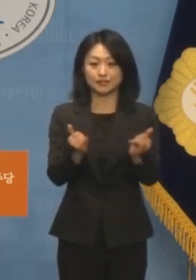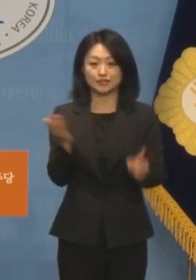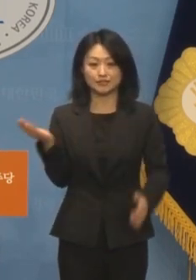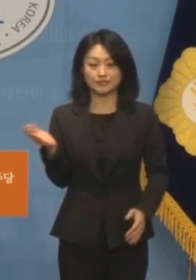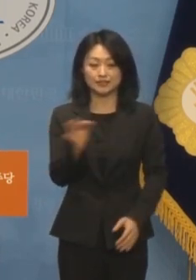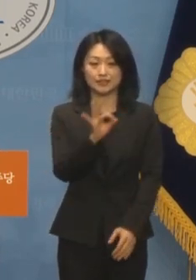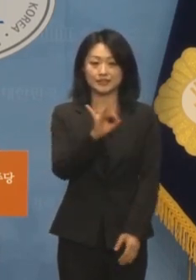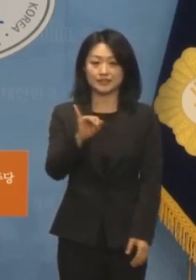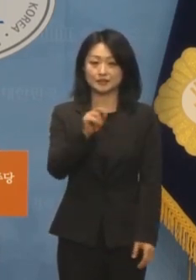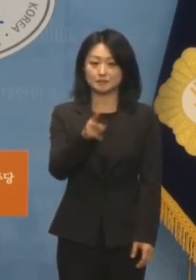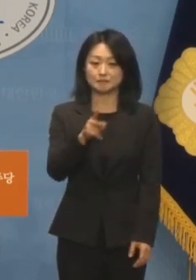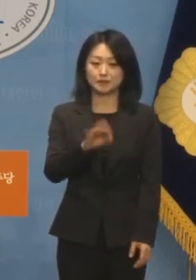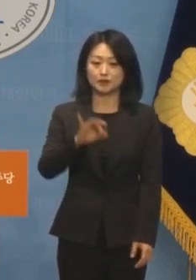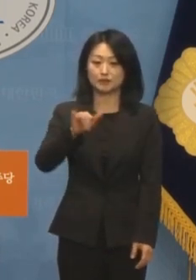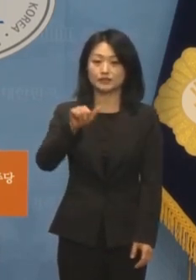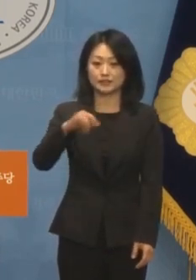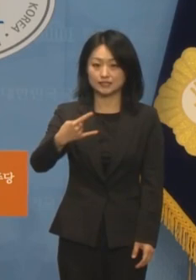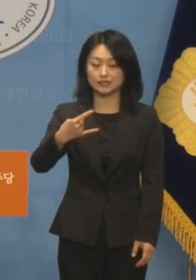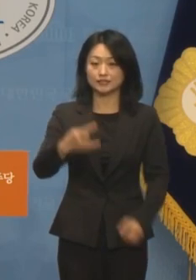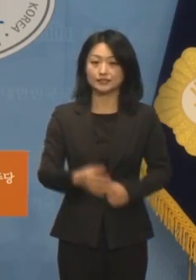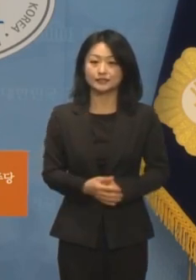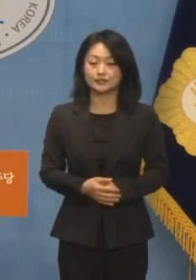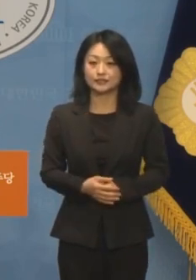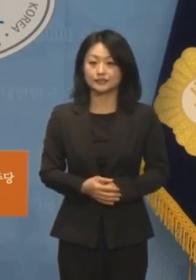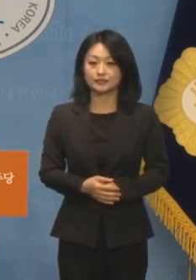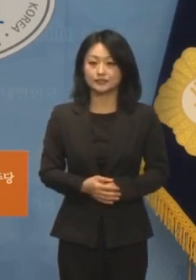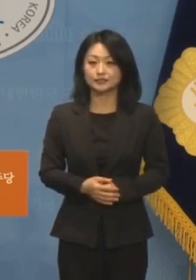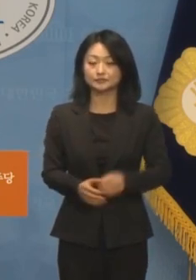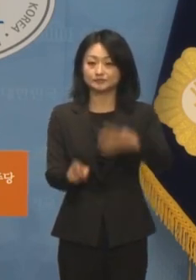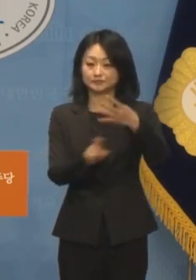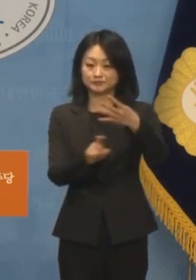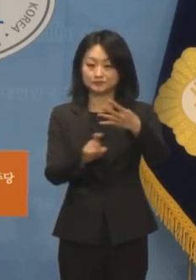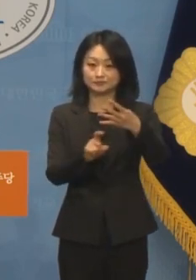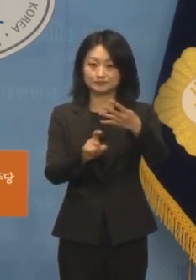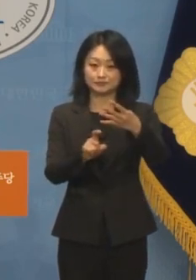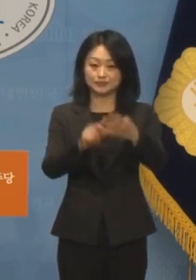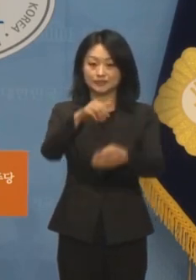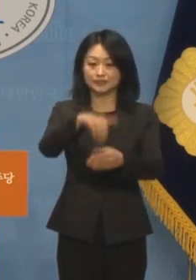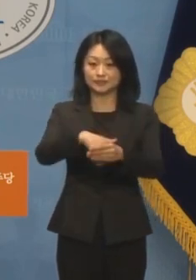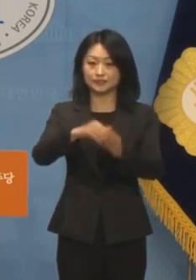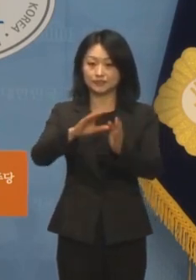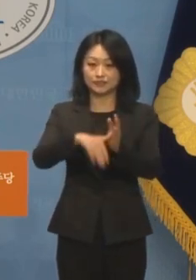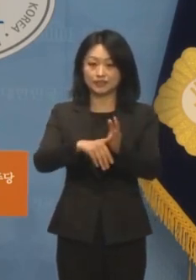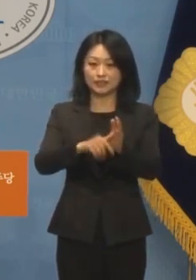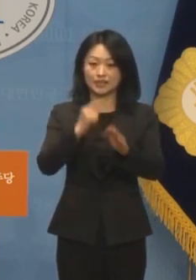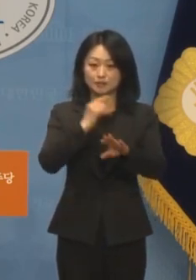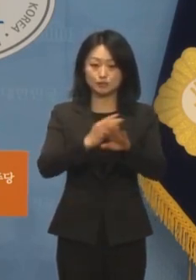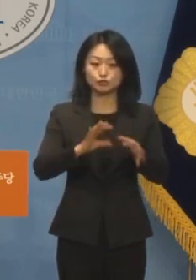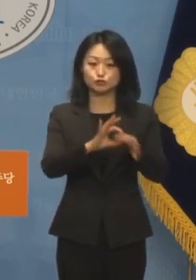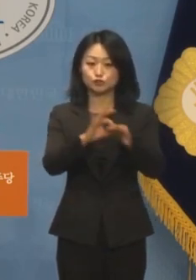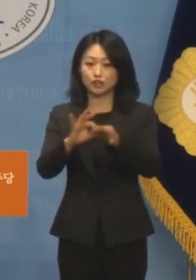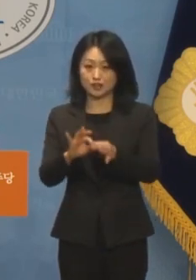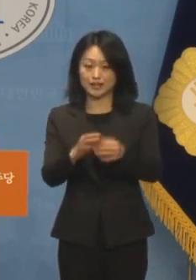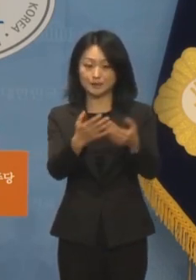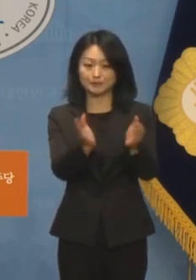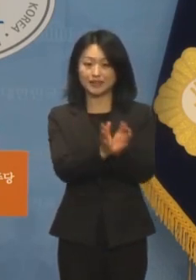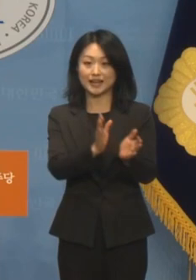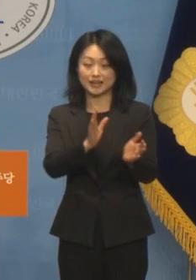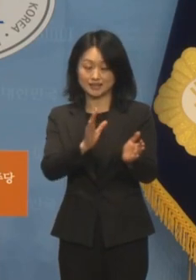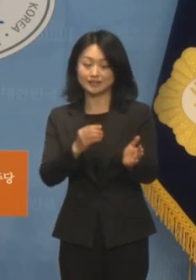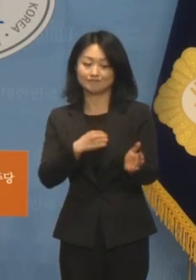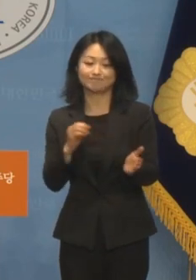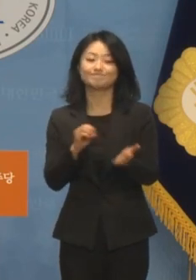저희 사회민주당은 4.10 총선에서 더불어민주연합, 연합정당의 이름으로 함께